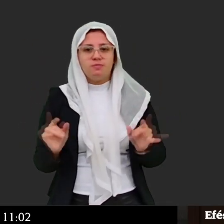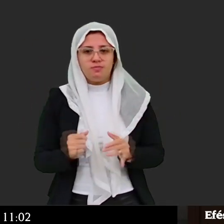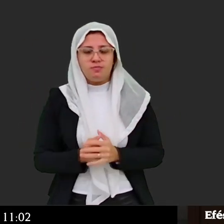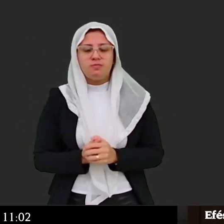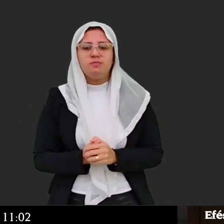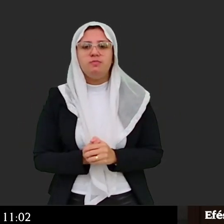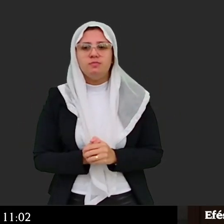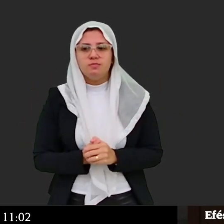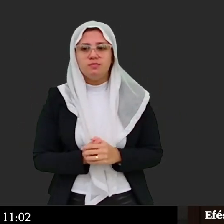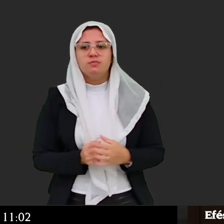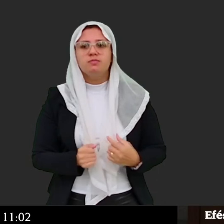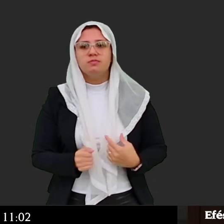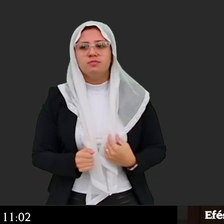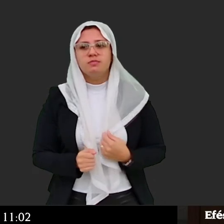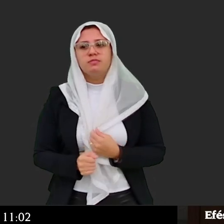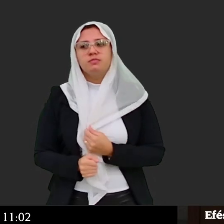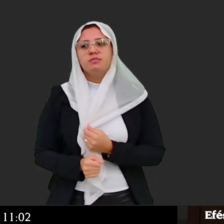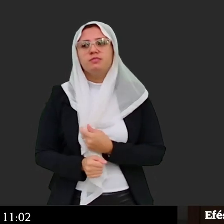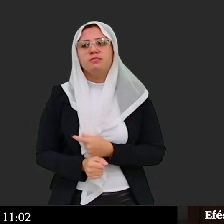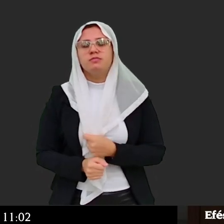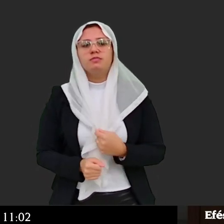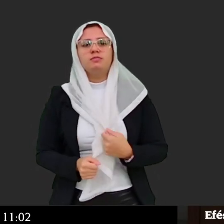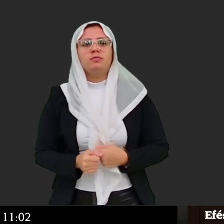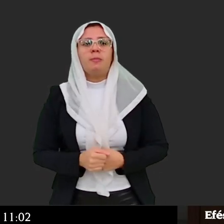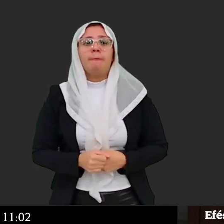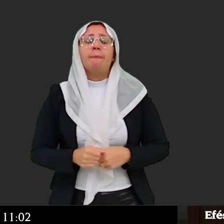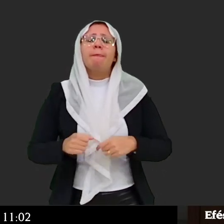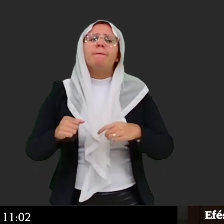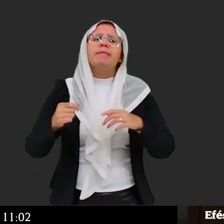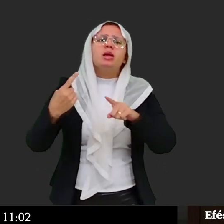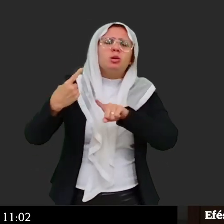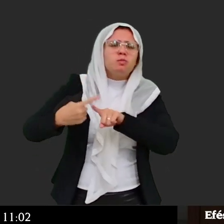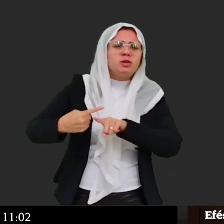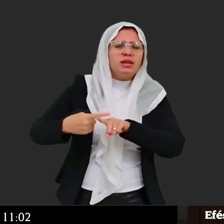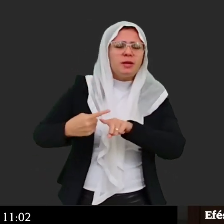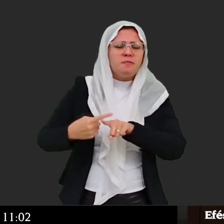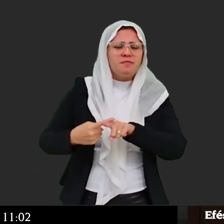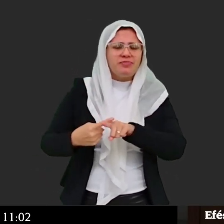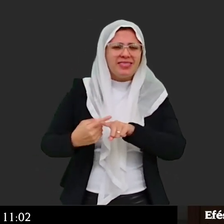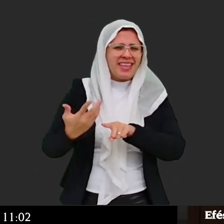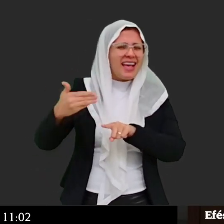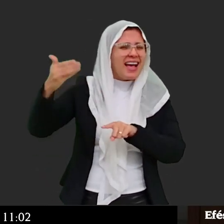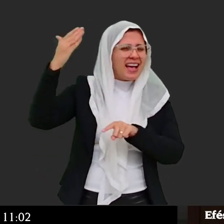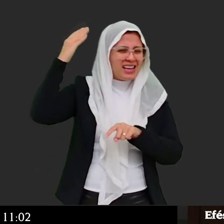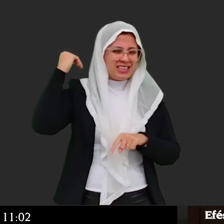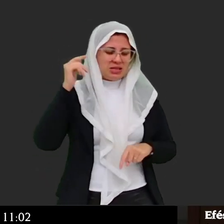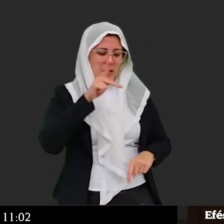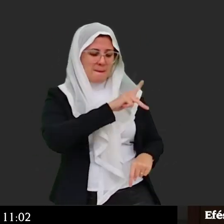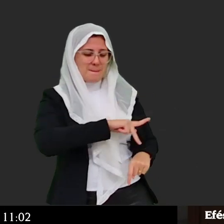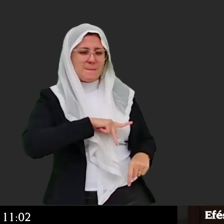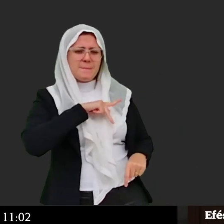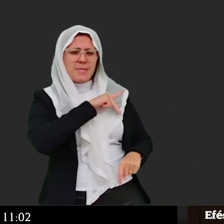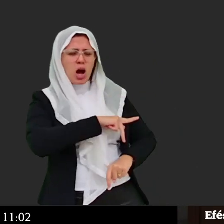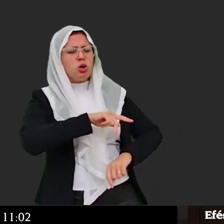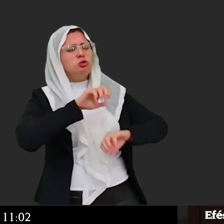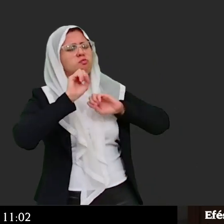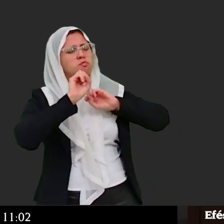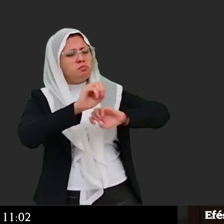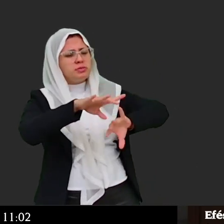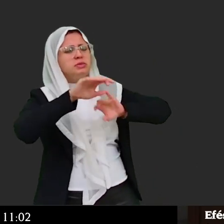Bendito seja Deus. Por isso que Paulo, quando ensinava, irmãos, os irmãos diziam